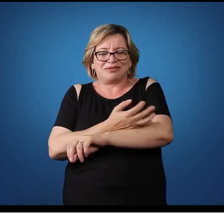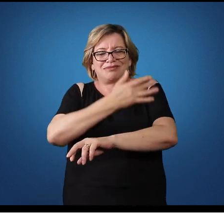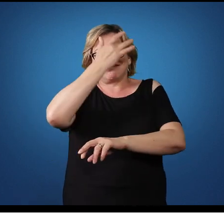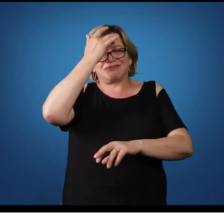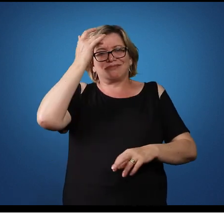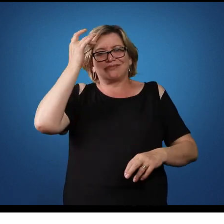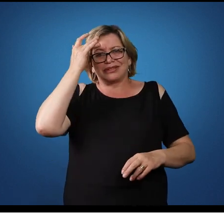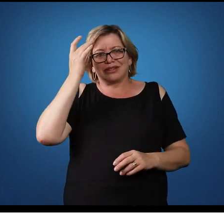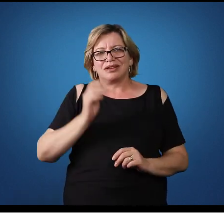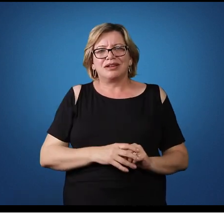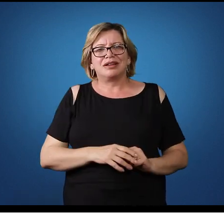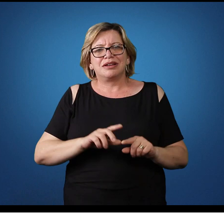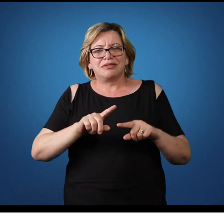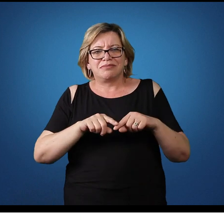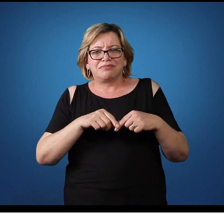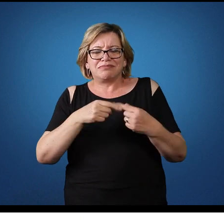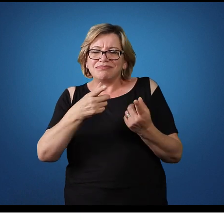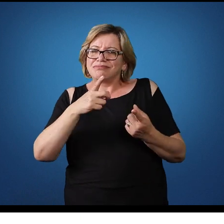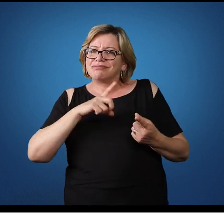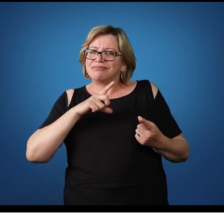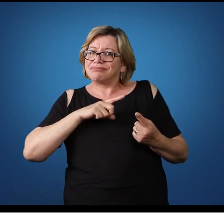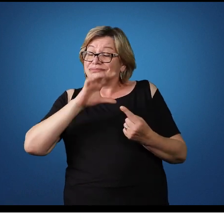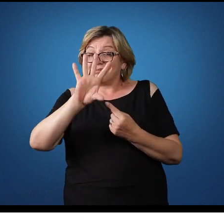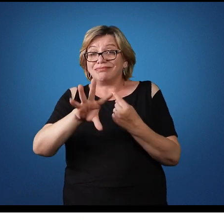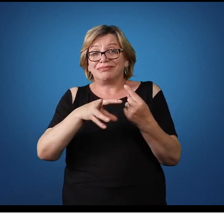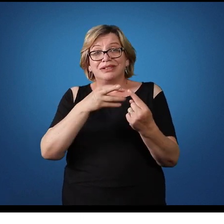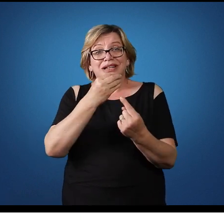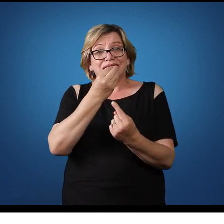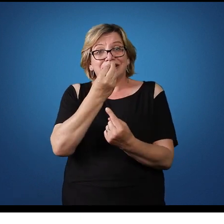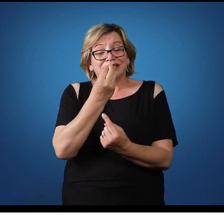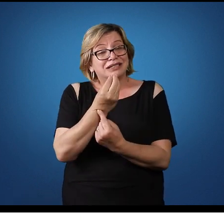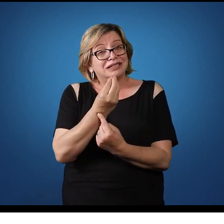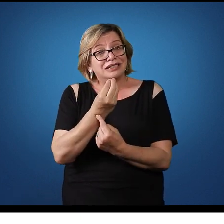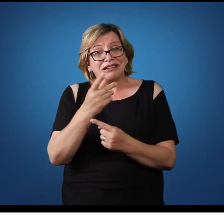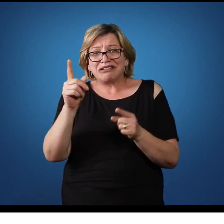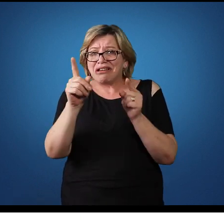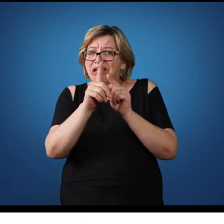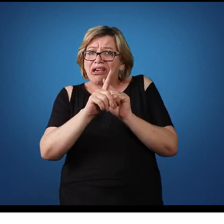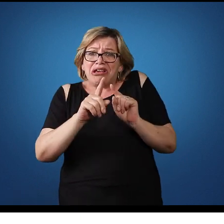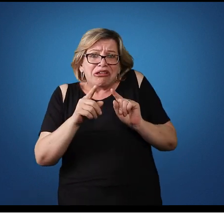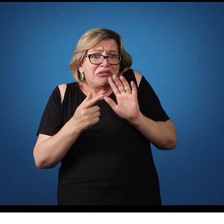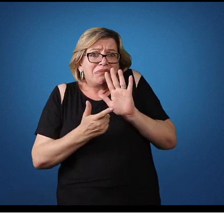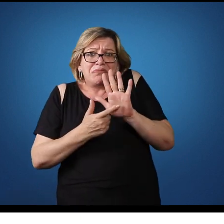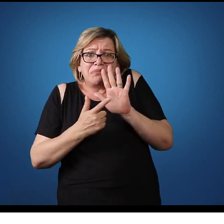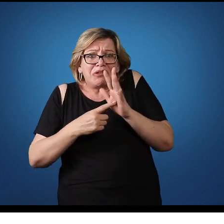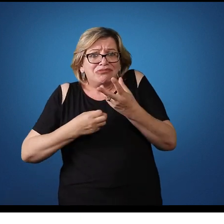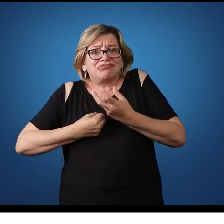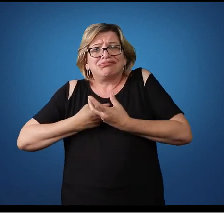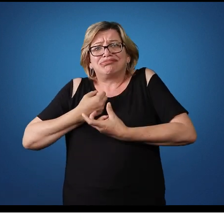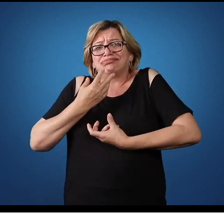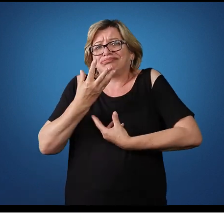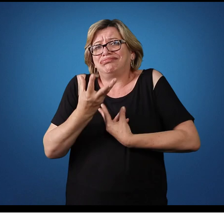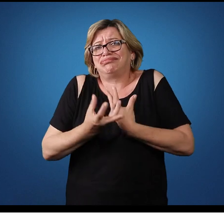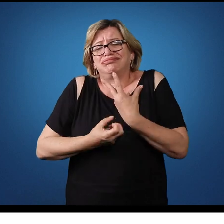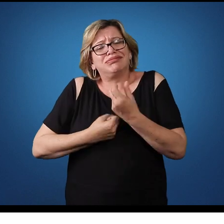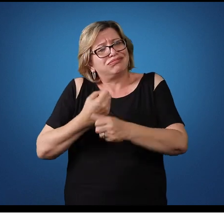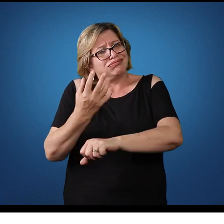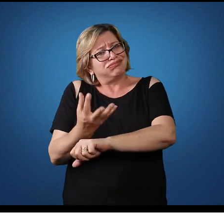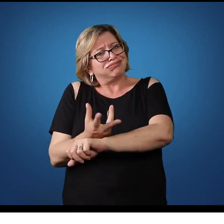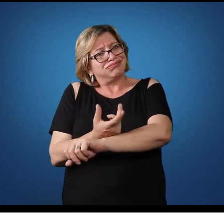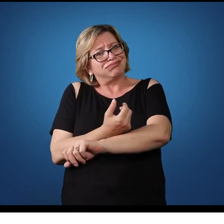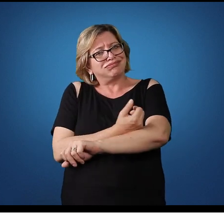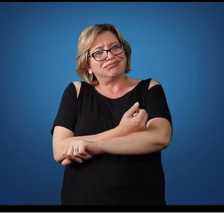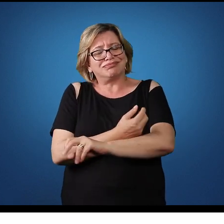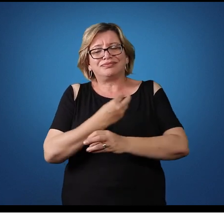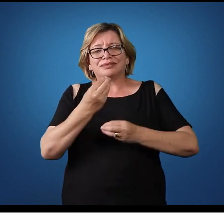artista. Mas há, obviamente, nas obras de arte, aquelas que não parecem ter uma relação direta com a expressão do